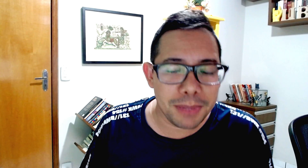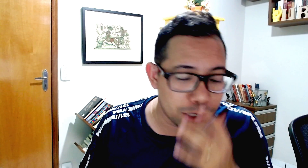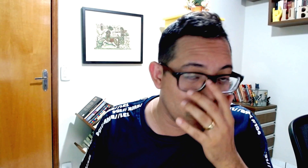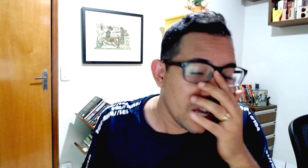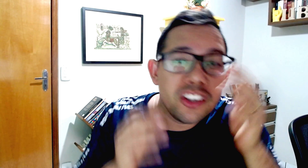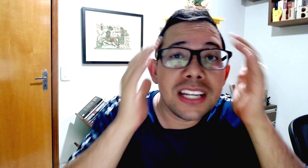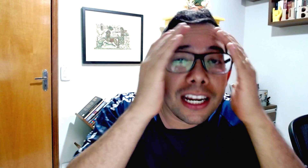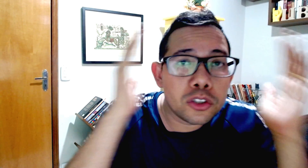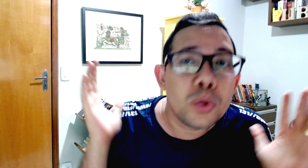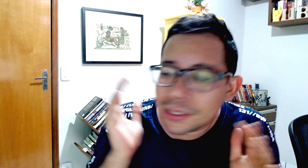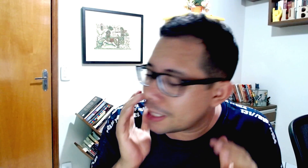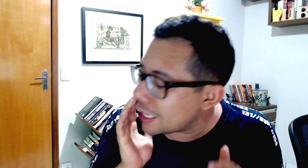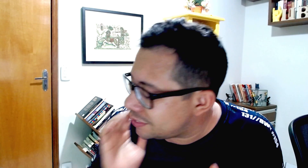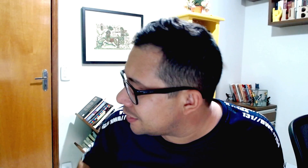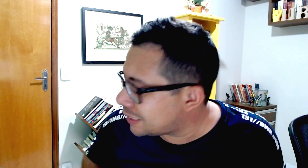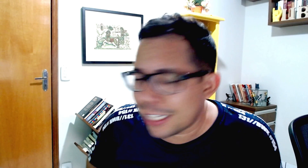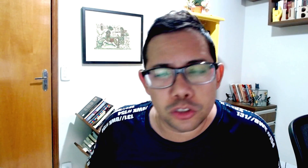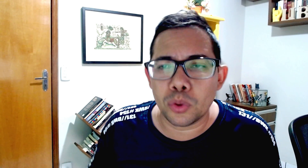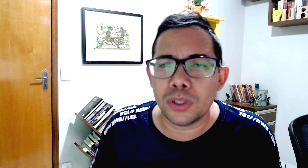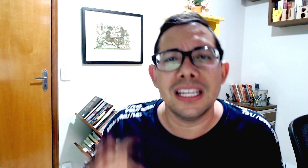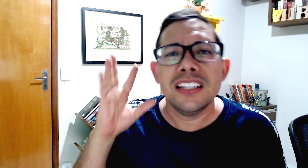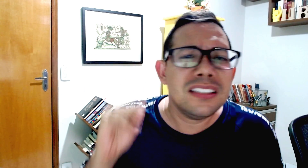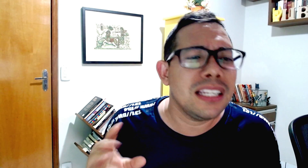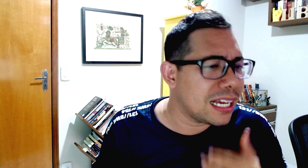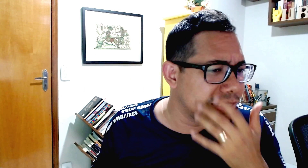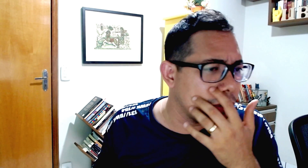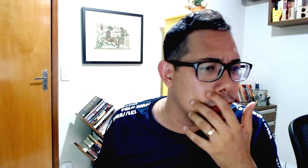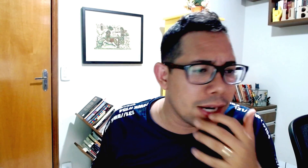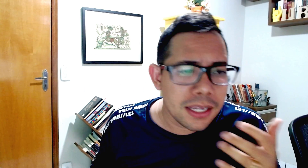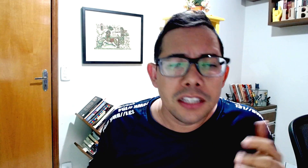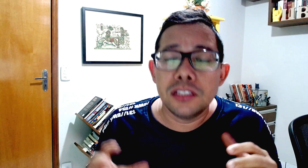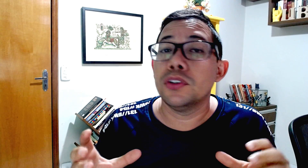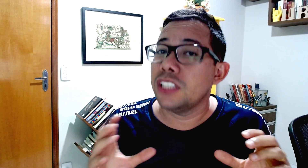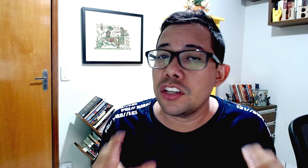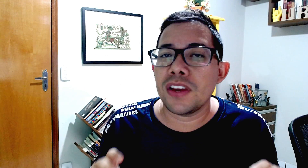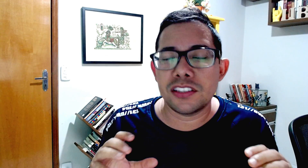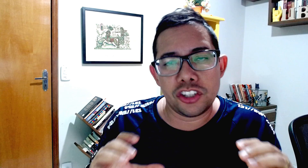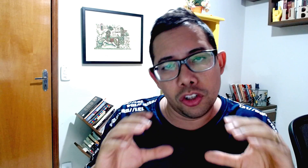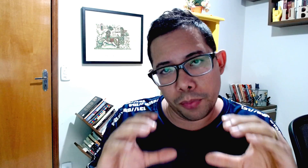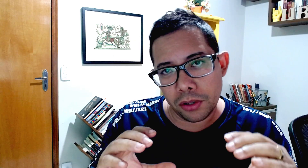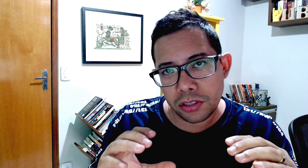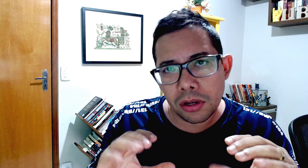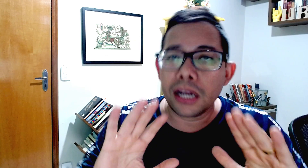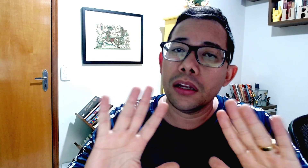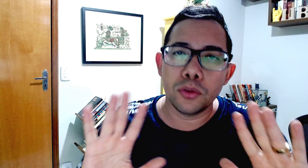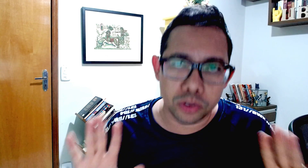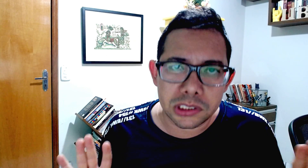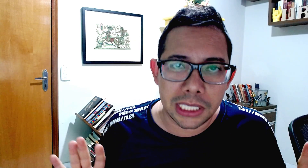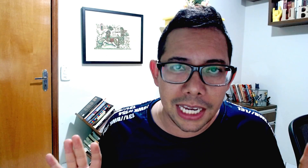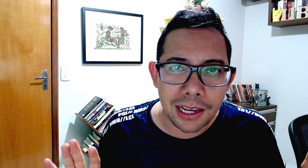aquecimento, tirar todas as distrações, desligar celular. Se você estiver assistindo pelo celular, não desliga não.